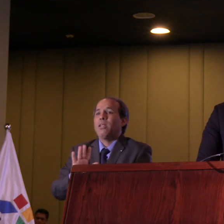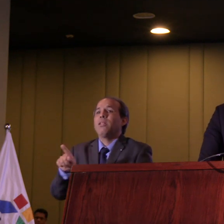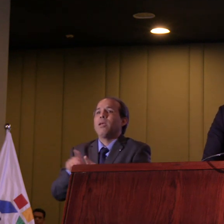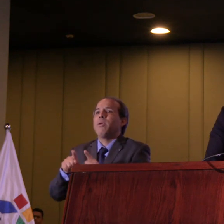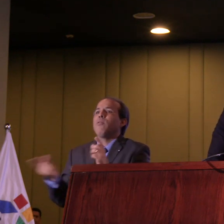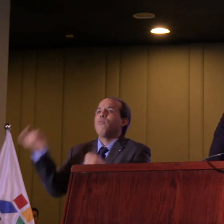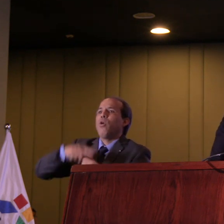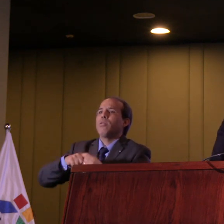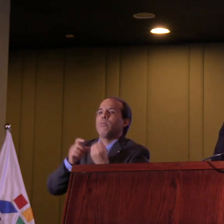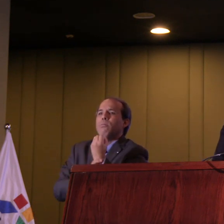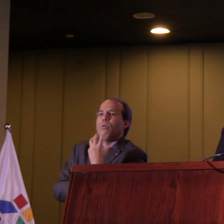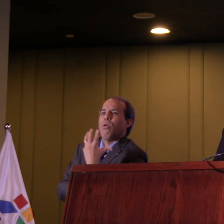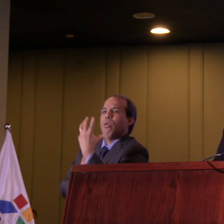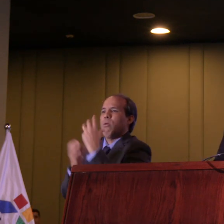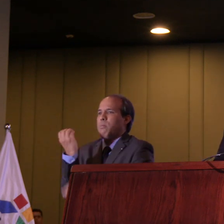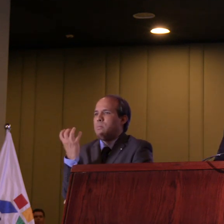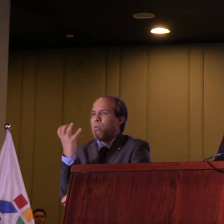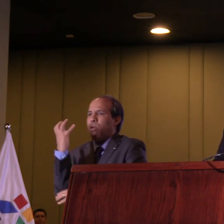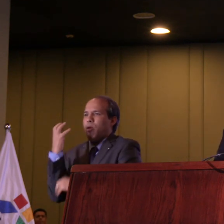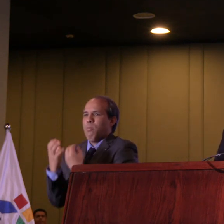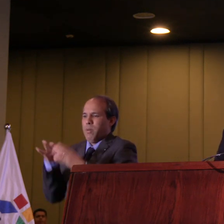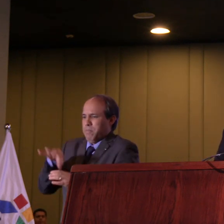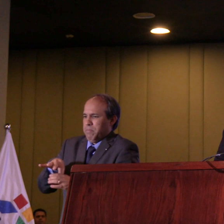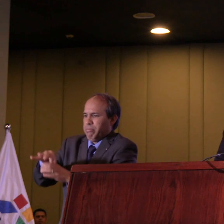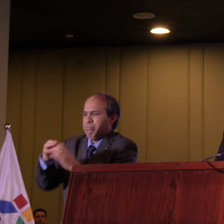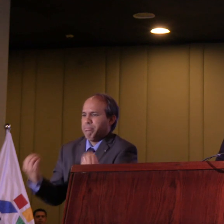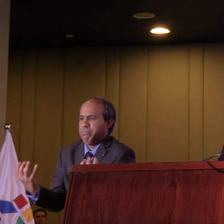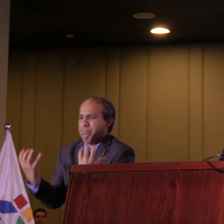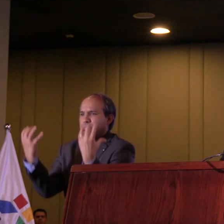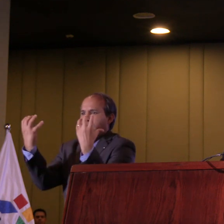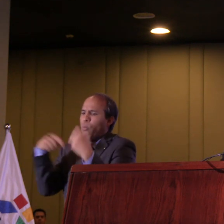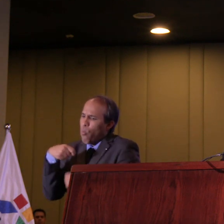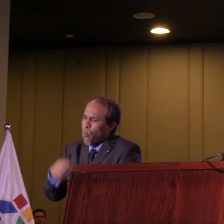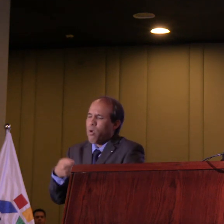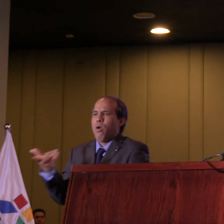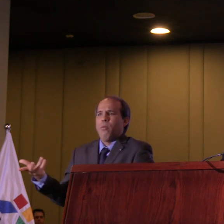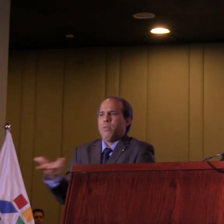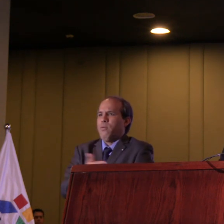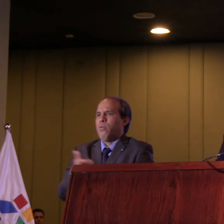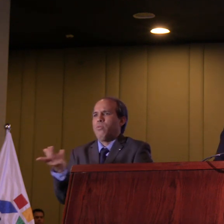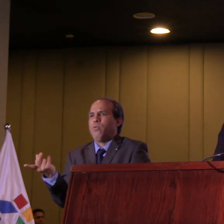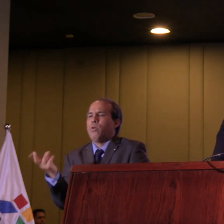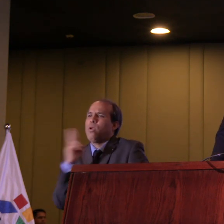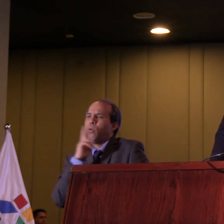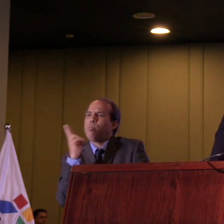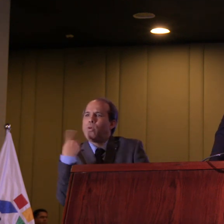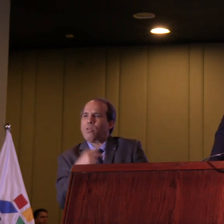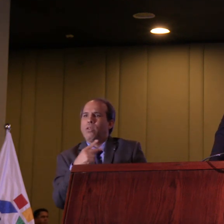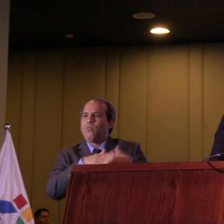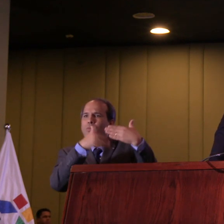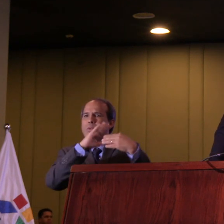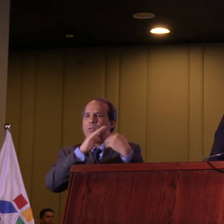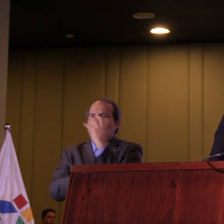reflorestamento da região. É um resultado esse que demonstra o excelente retorno das políticas ambientais promovidas pela